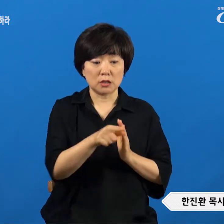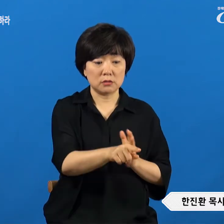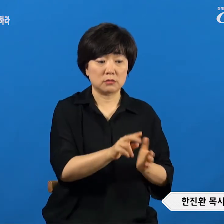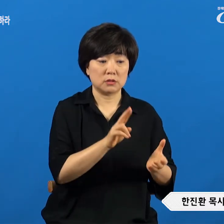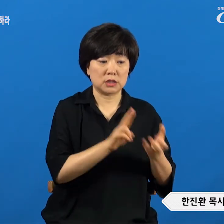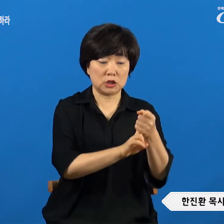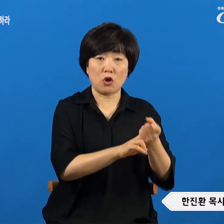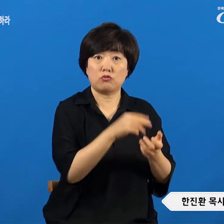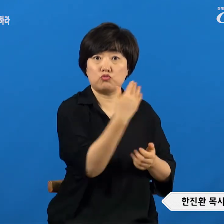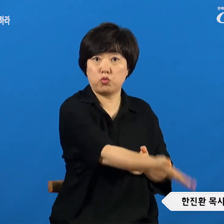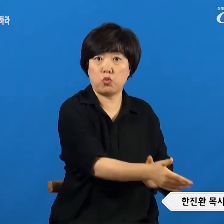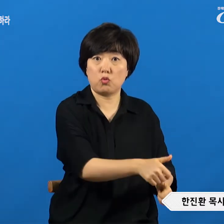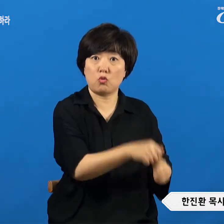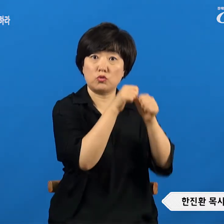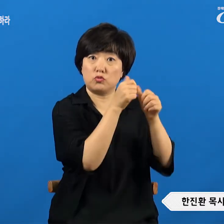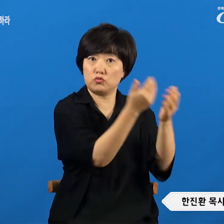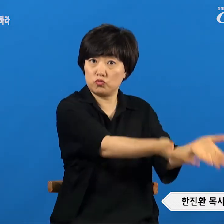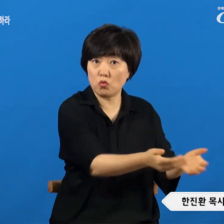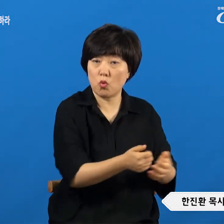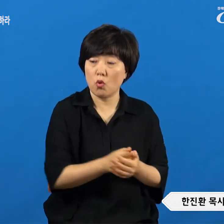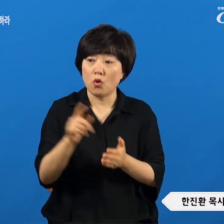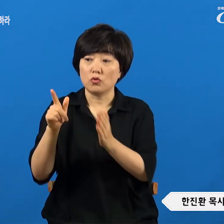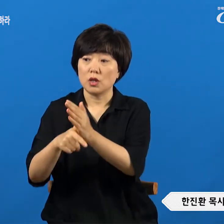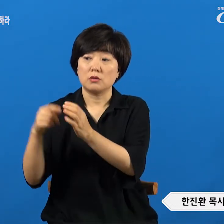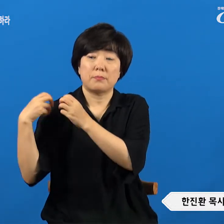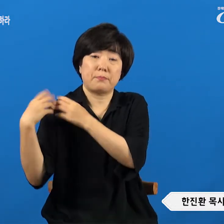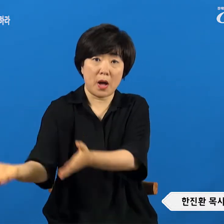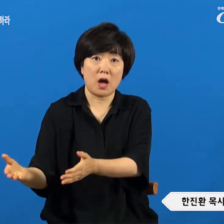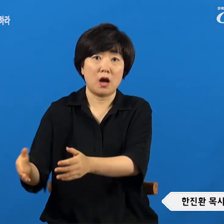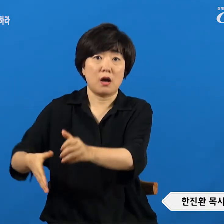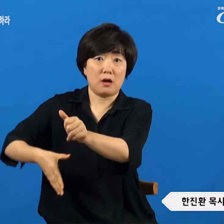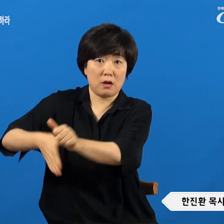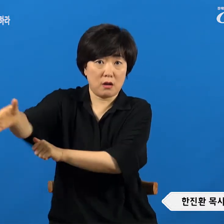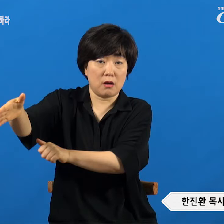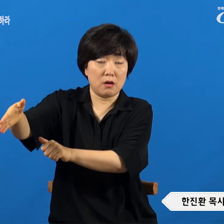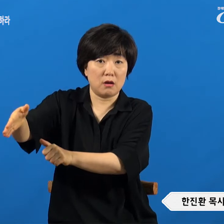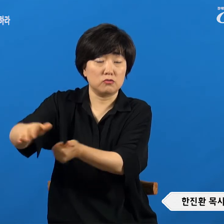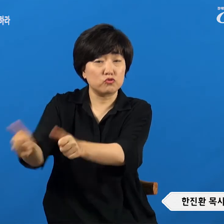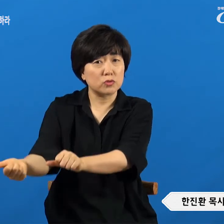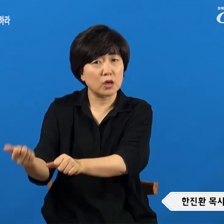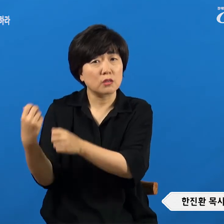베풀어서 건져주시고 어떤 때는 그대로 고난을 당하게 하실까요?